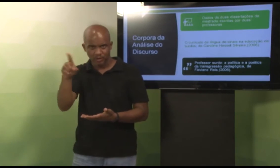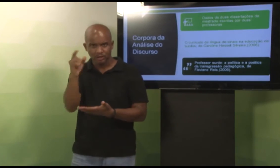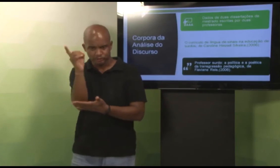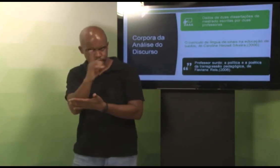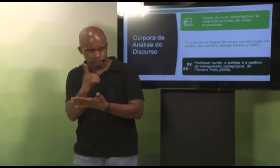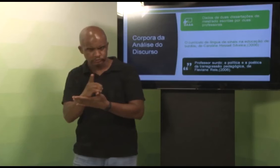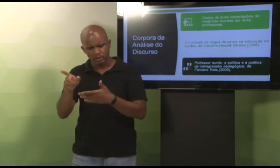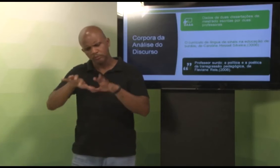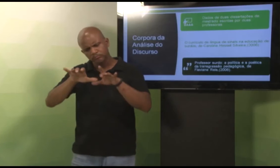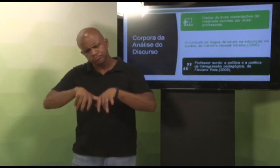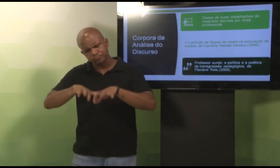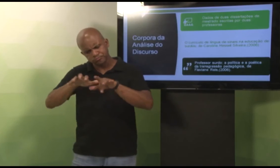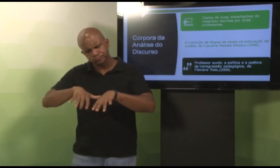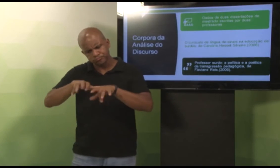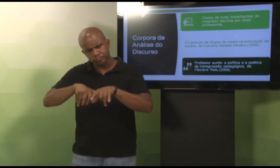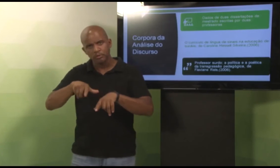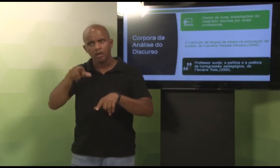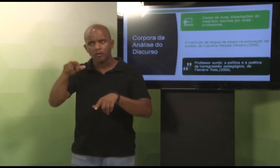Ambas desenvolveram uma dissertação,